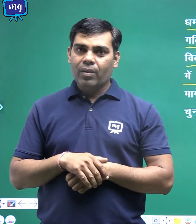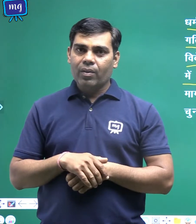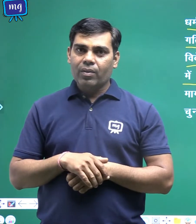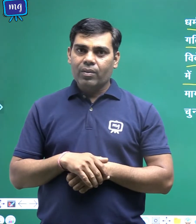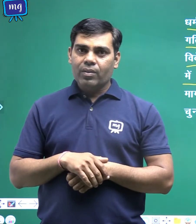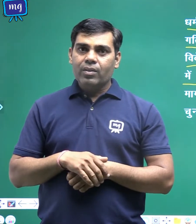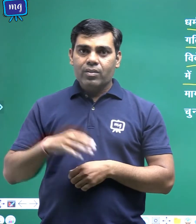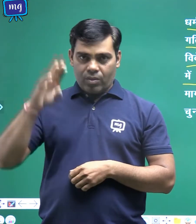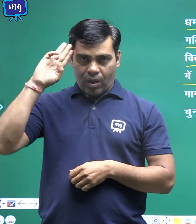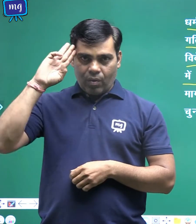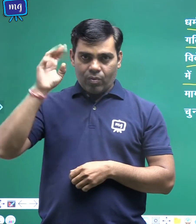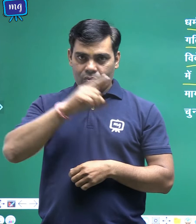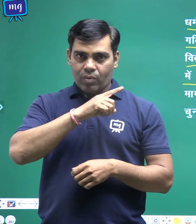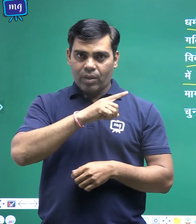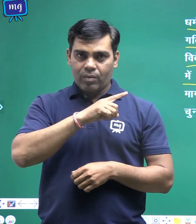शिकागो गए थे,